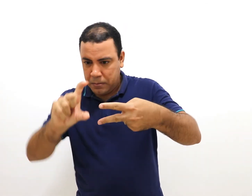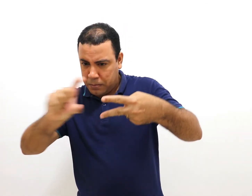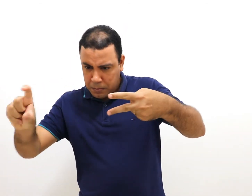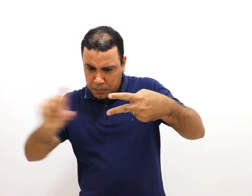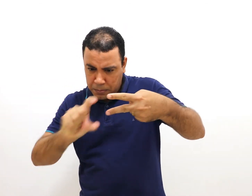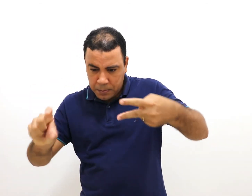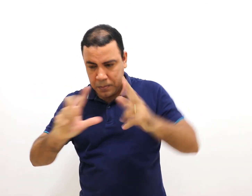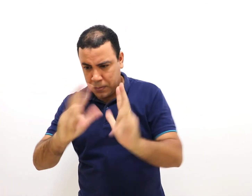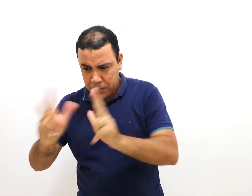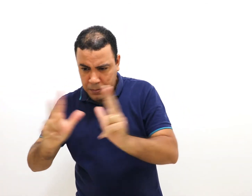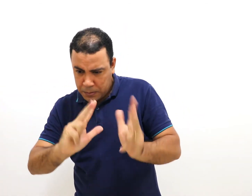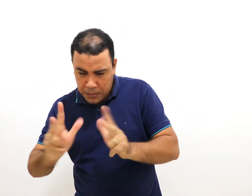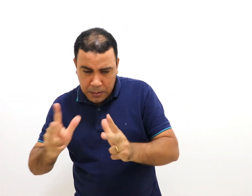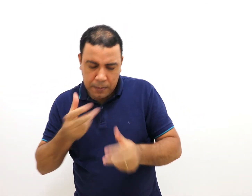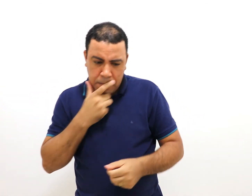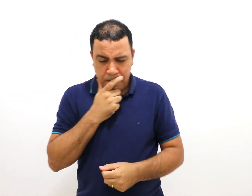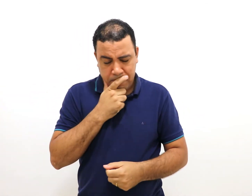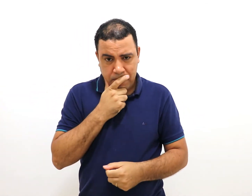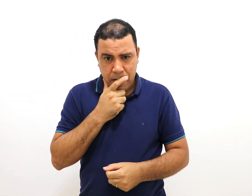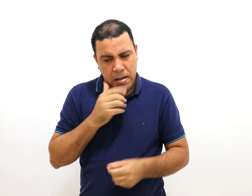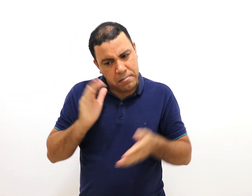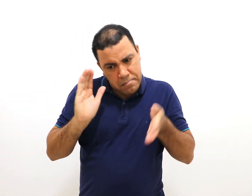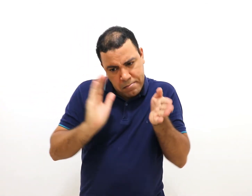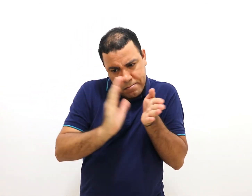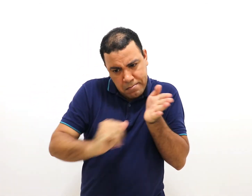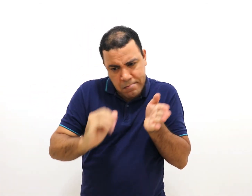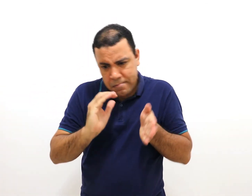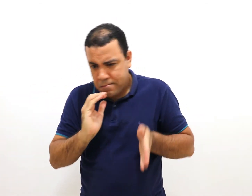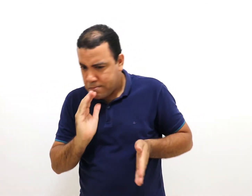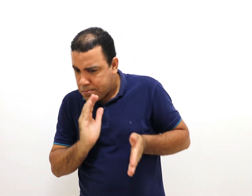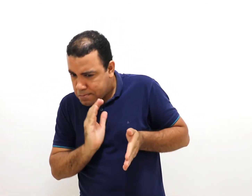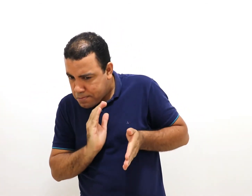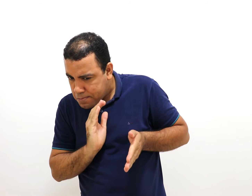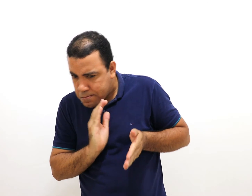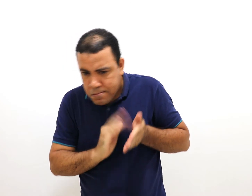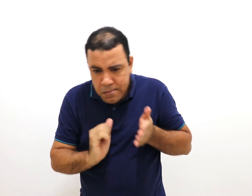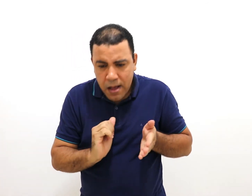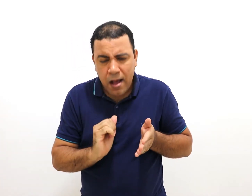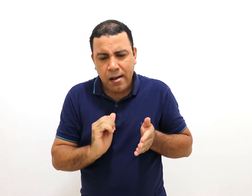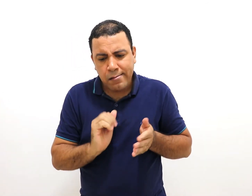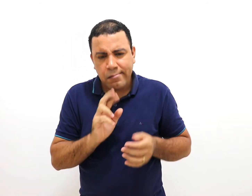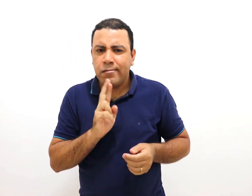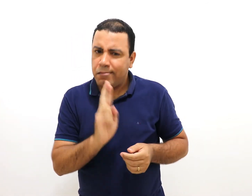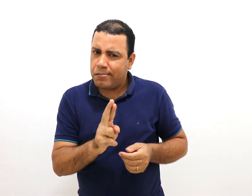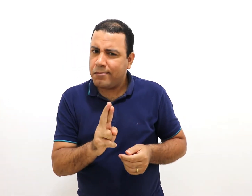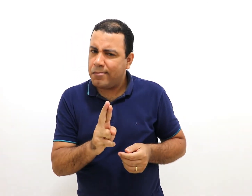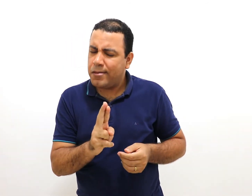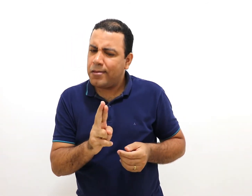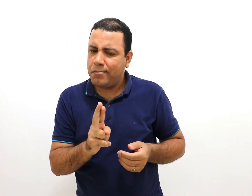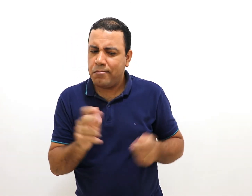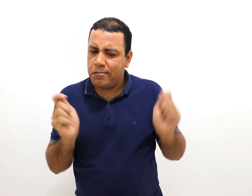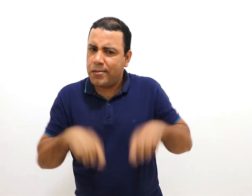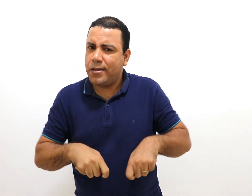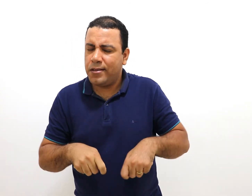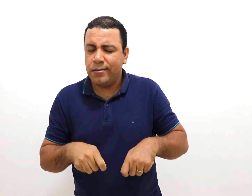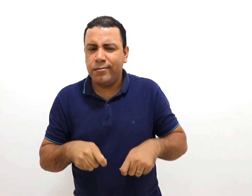olha as alternativas e, se for por eliminação, dá para responder.